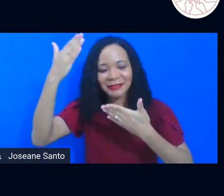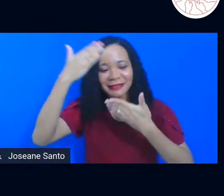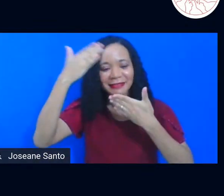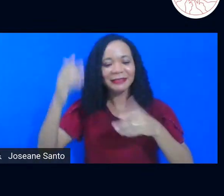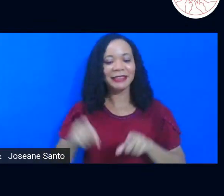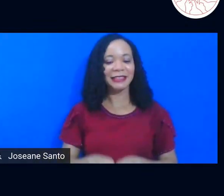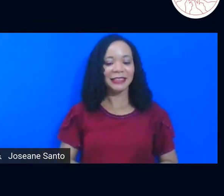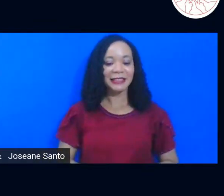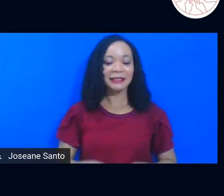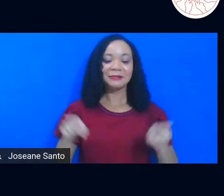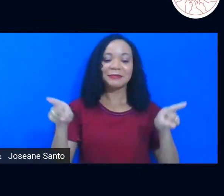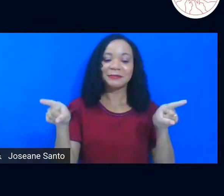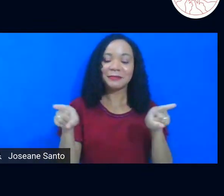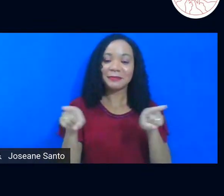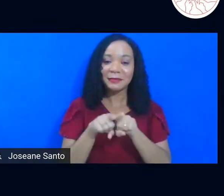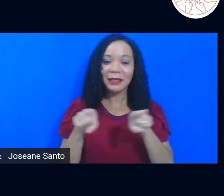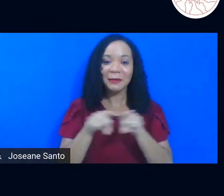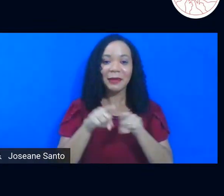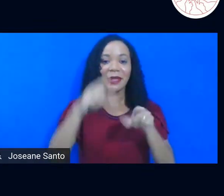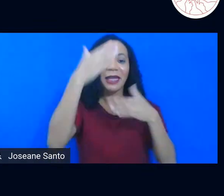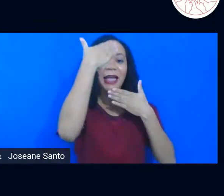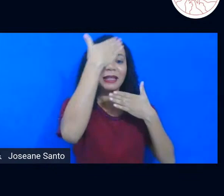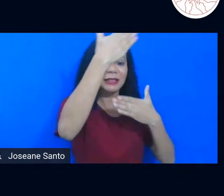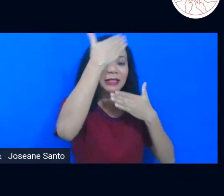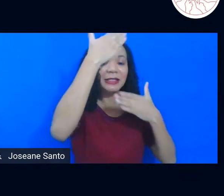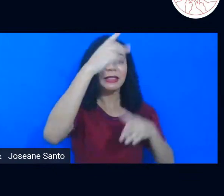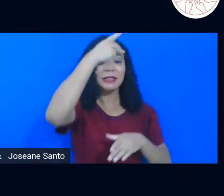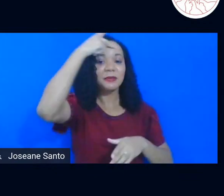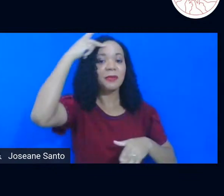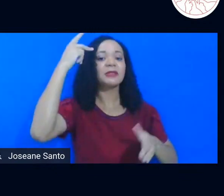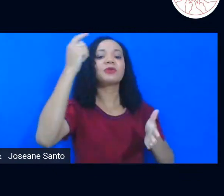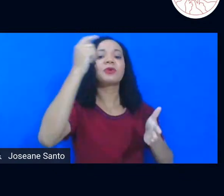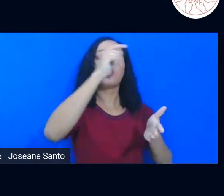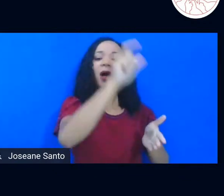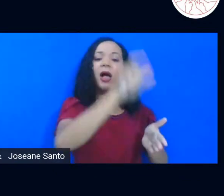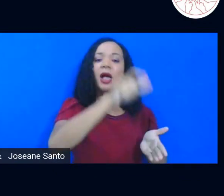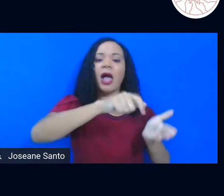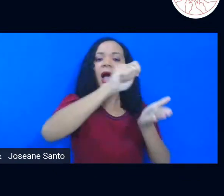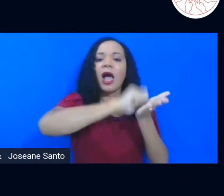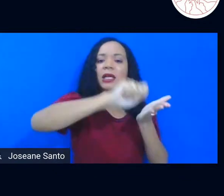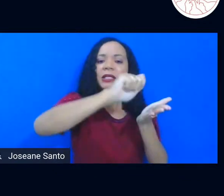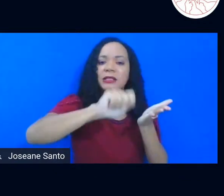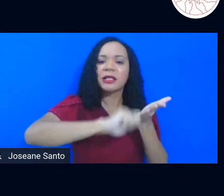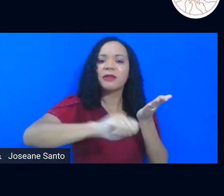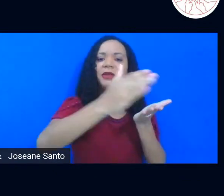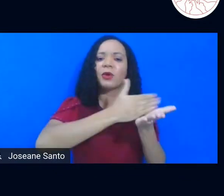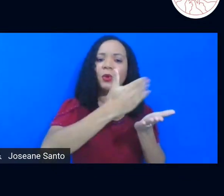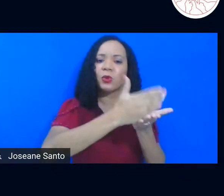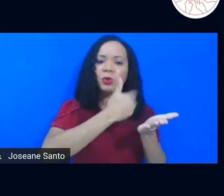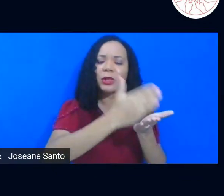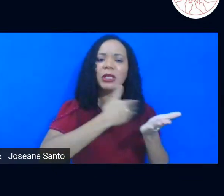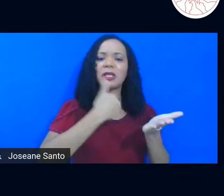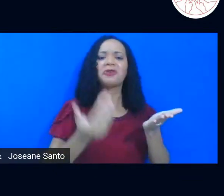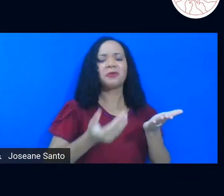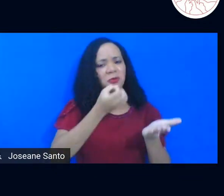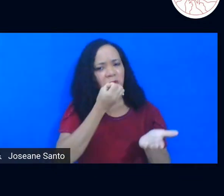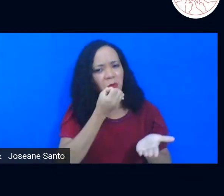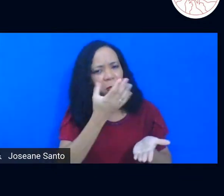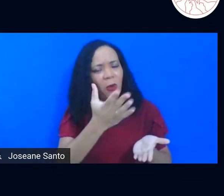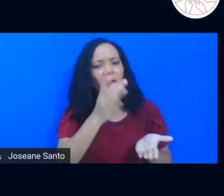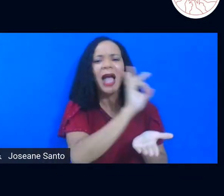acontecesse. Sou muito, muito, muito grata a todos. Quero ainda agradecer eh as pessoas que